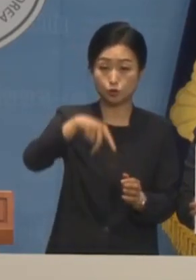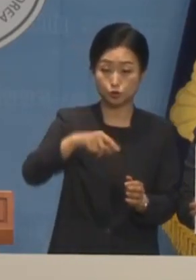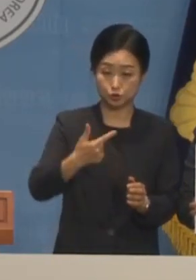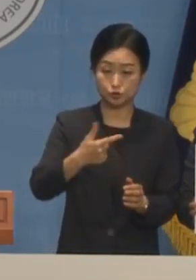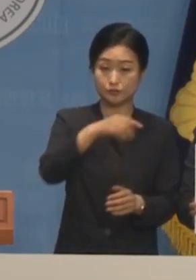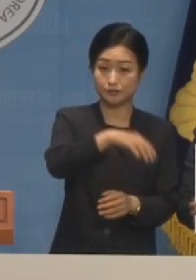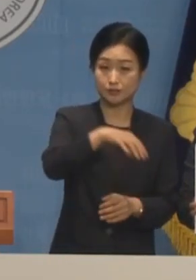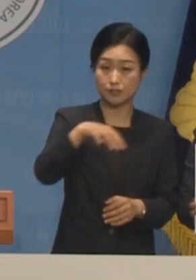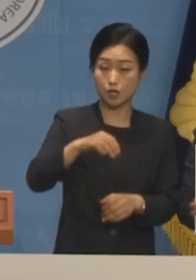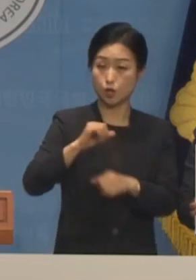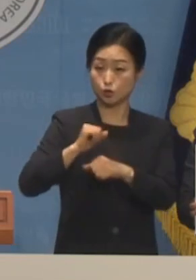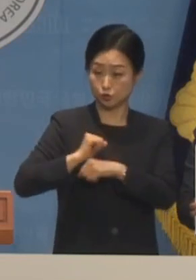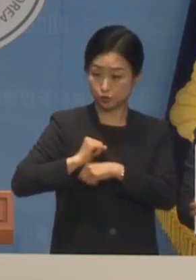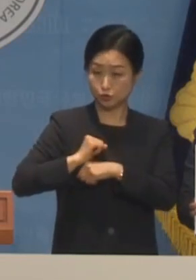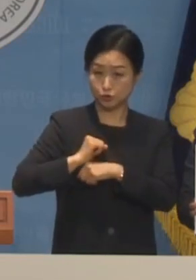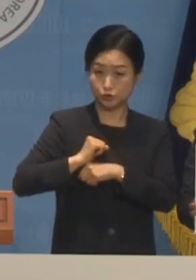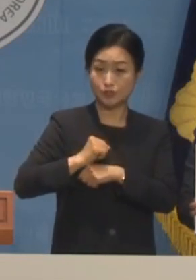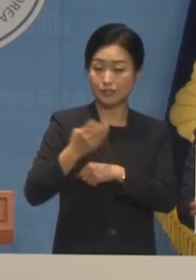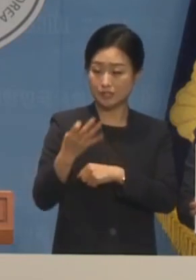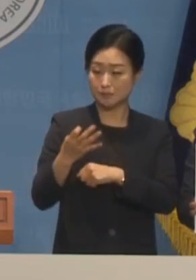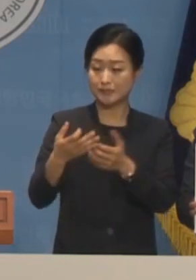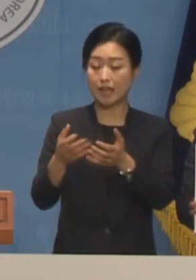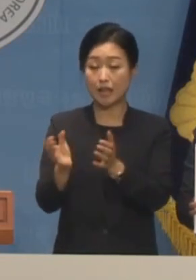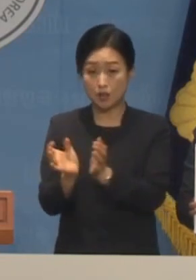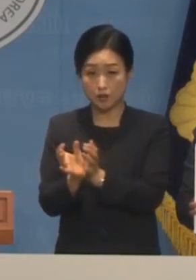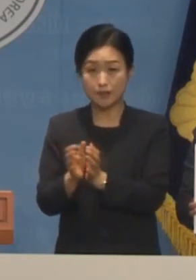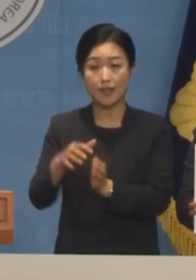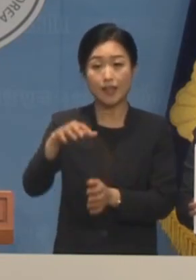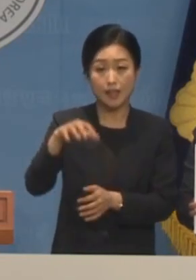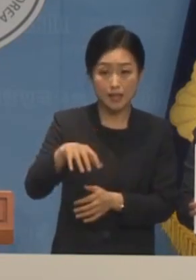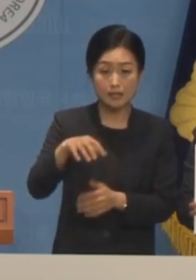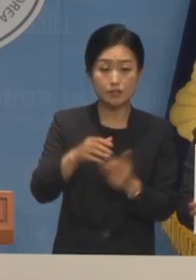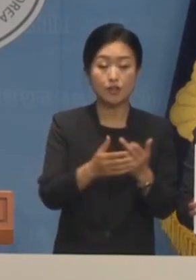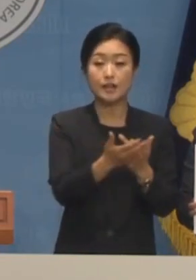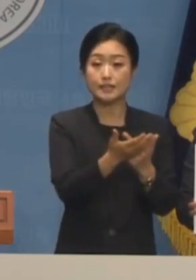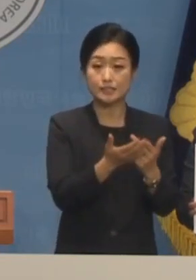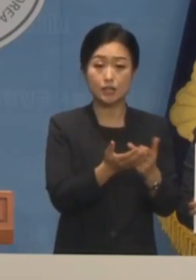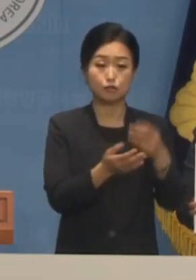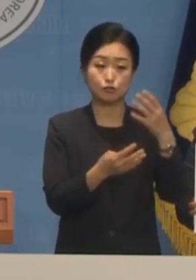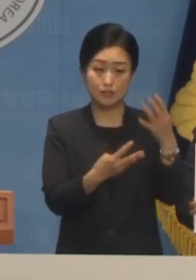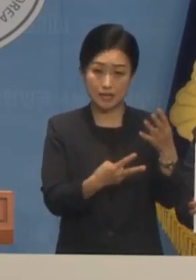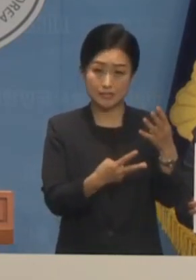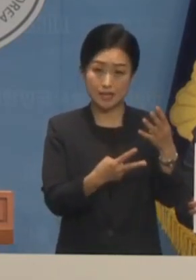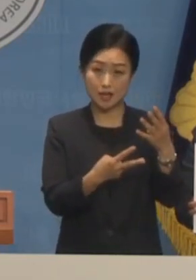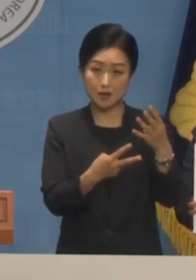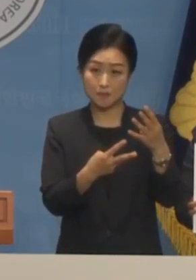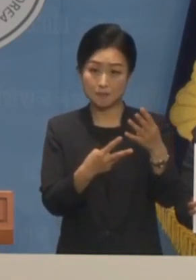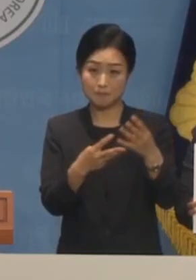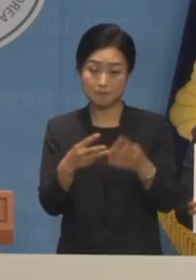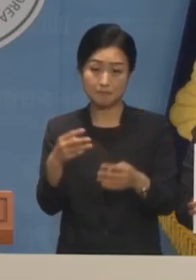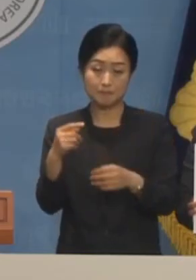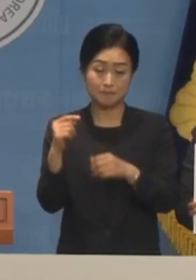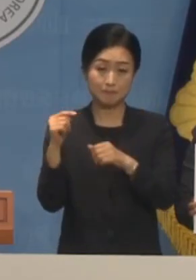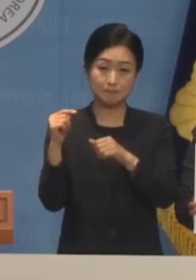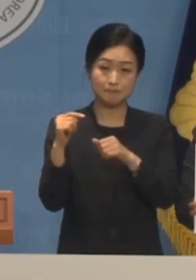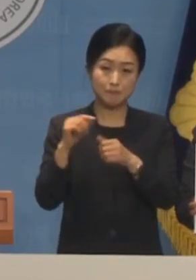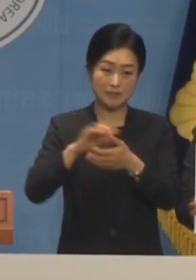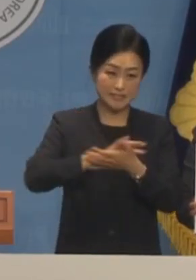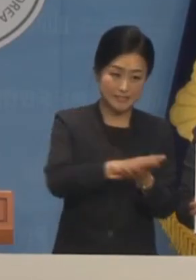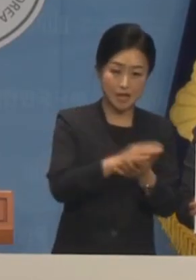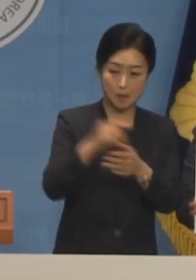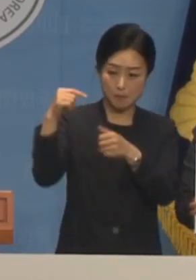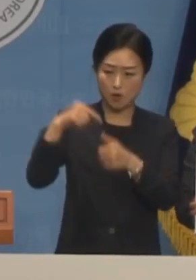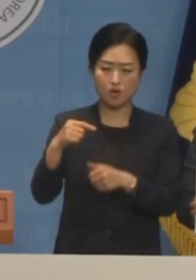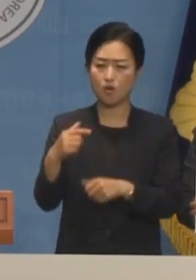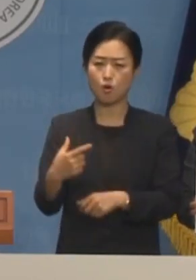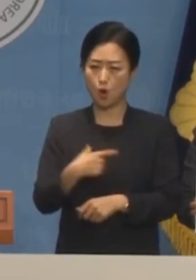14연대 일부 군인들의 국가의 제주 43사건 진명을 거부하며 발생한 사건으로